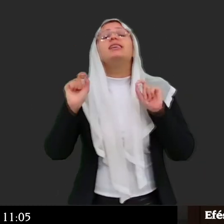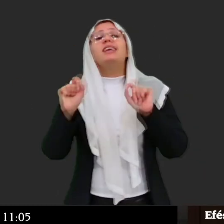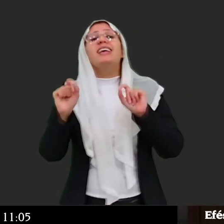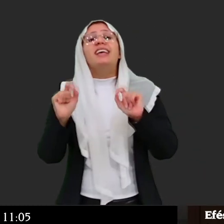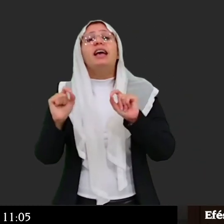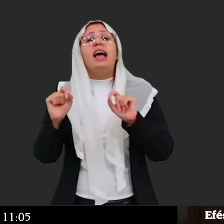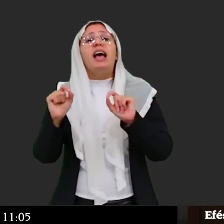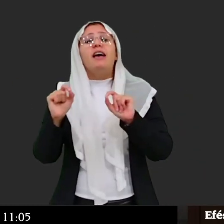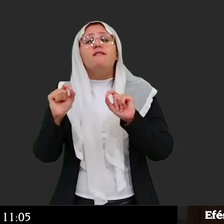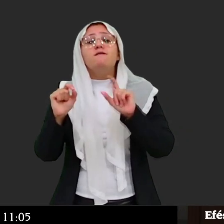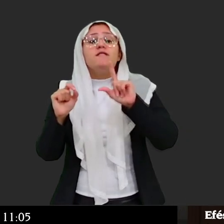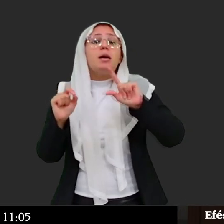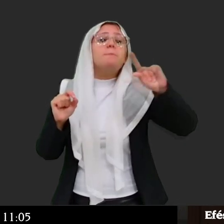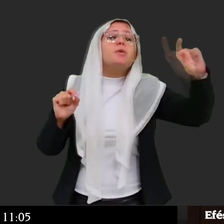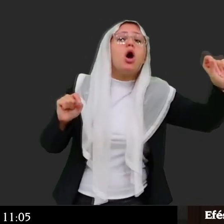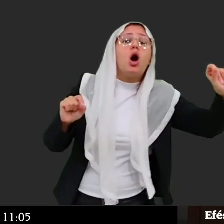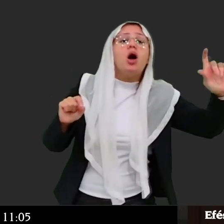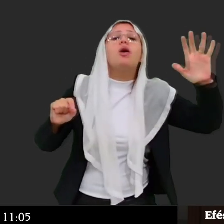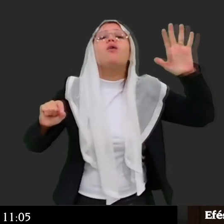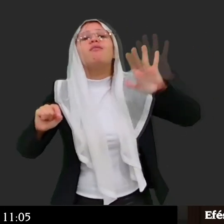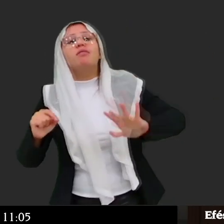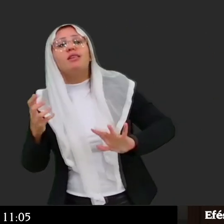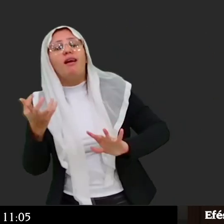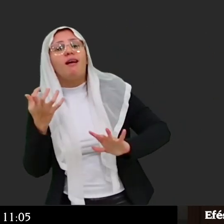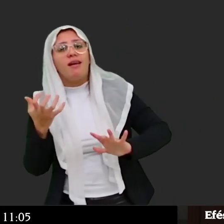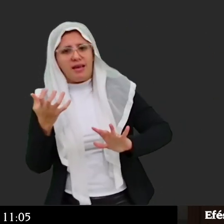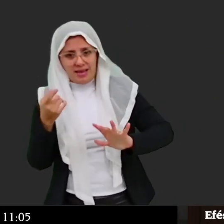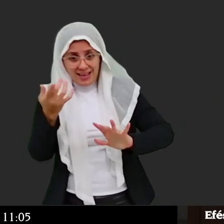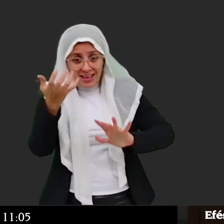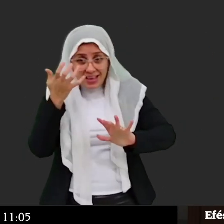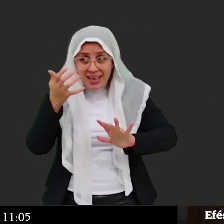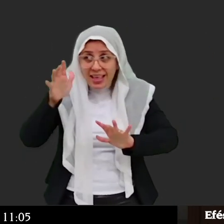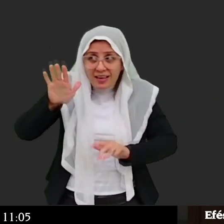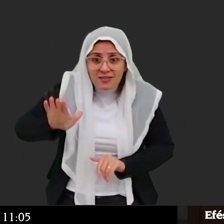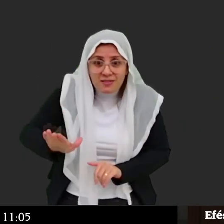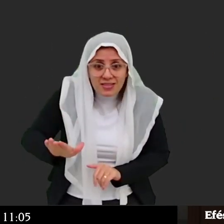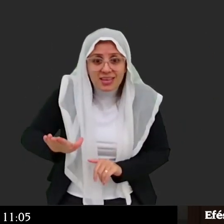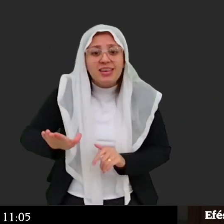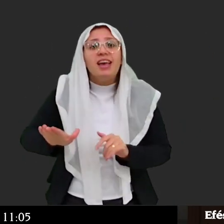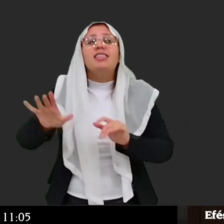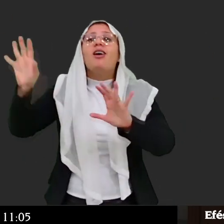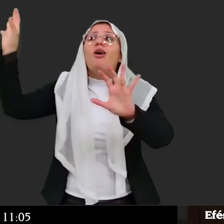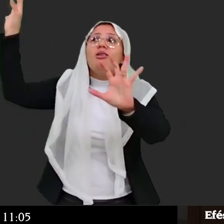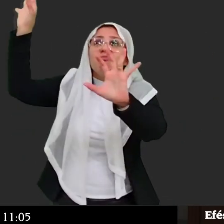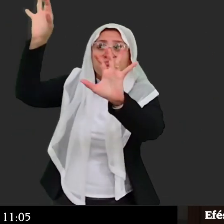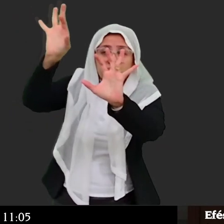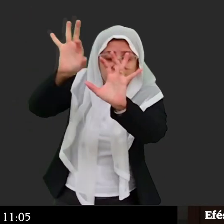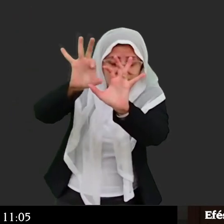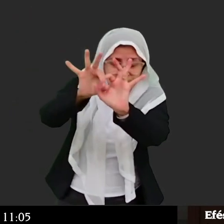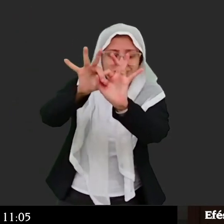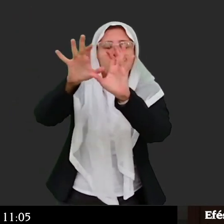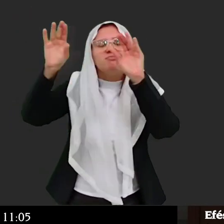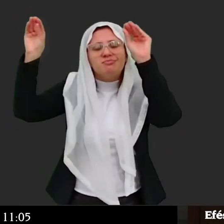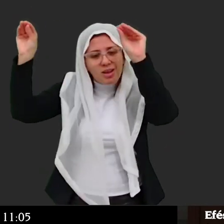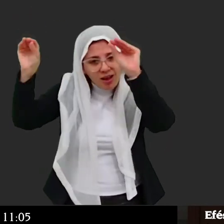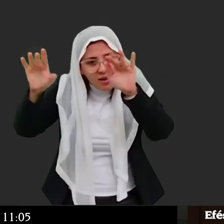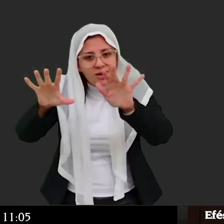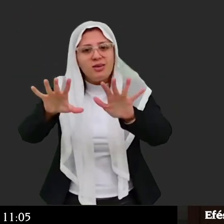ele fique? Se quer que ele fique, recebe agora a comunhão com